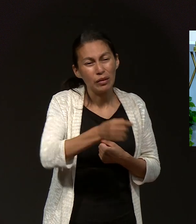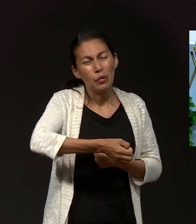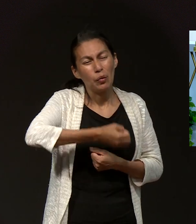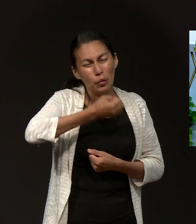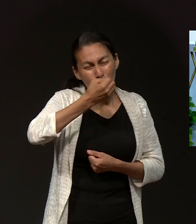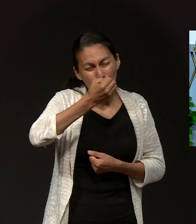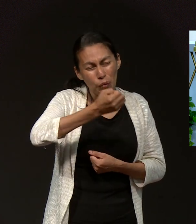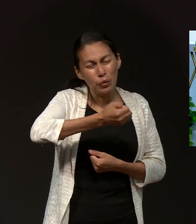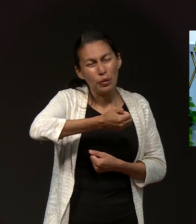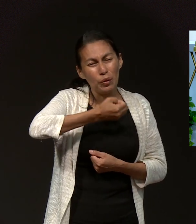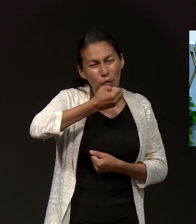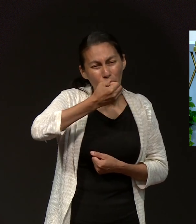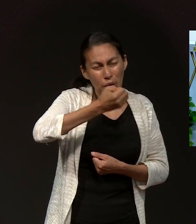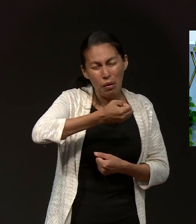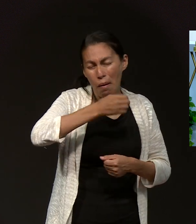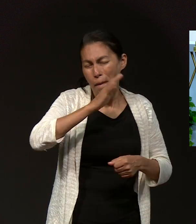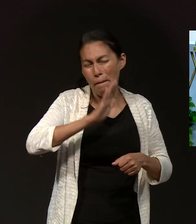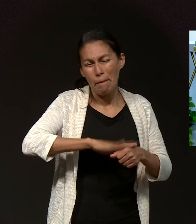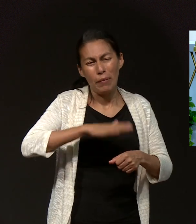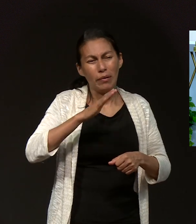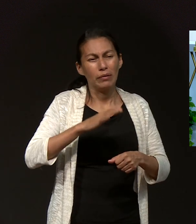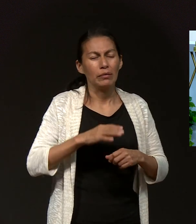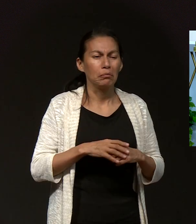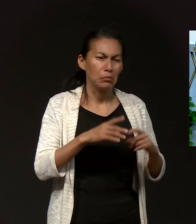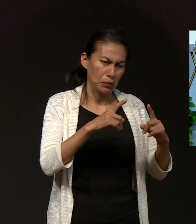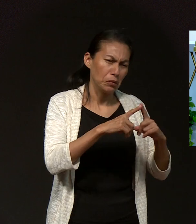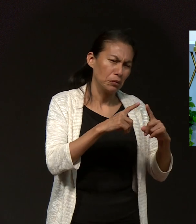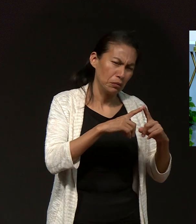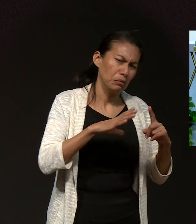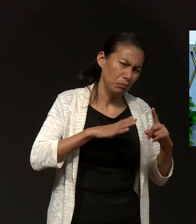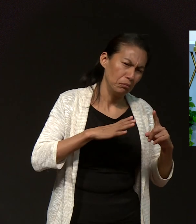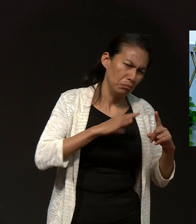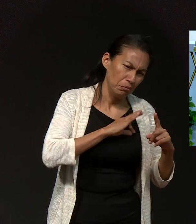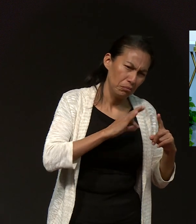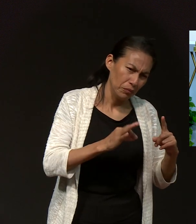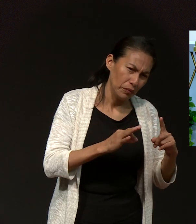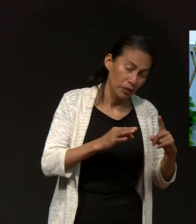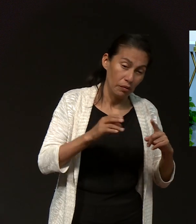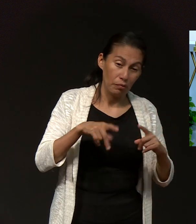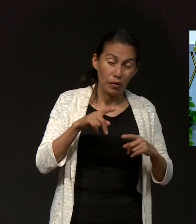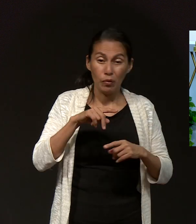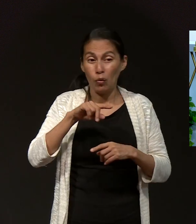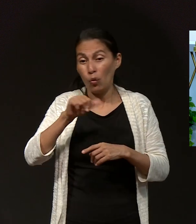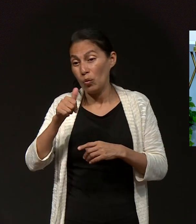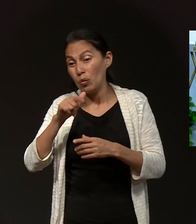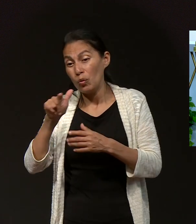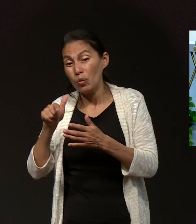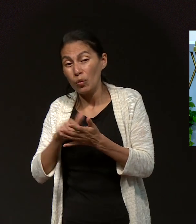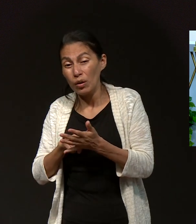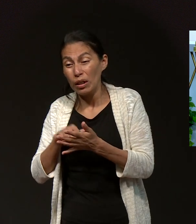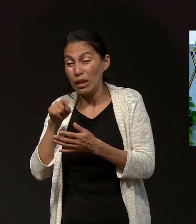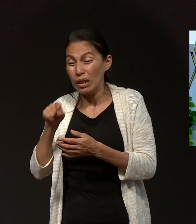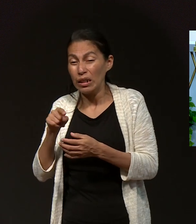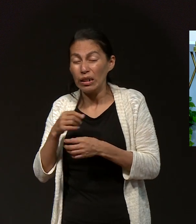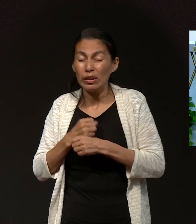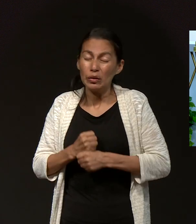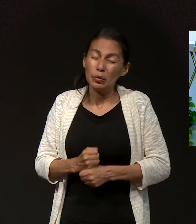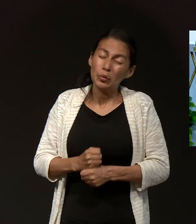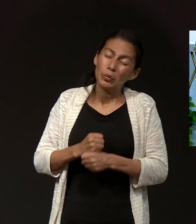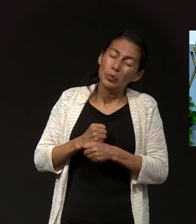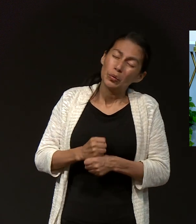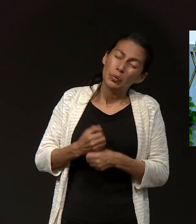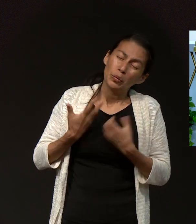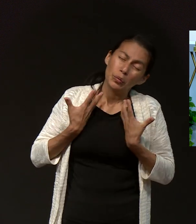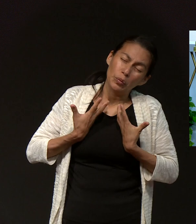Allí es donde se eleva, y desde luego en la iglesia, pero mayormente afuera de la iglesia, en los momentos de